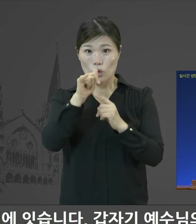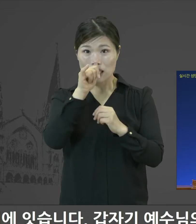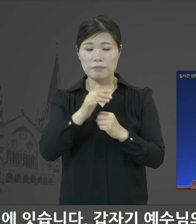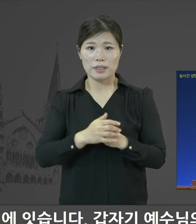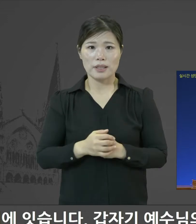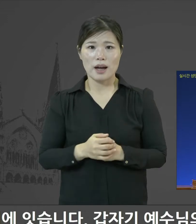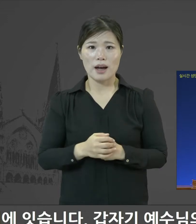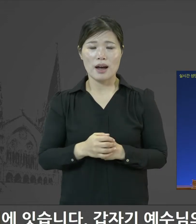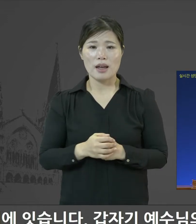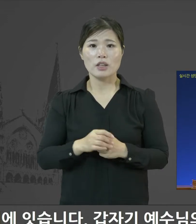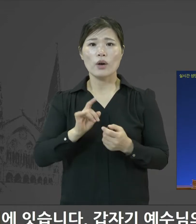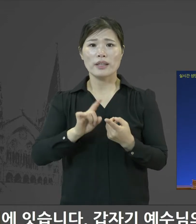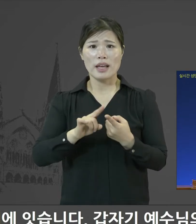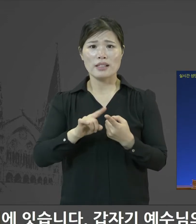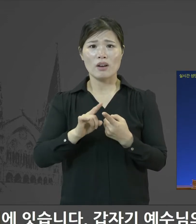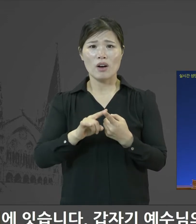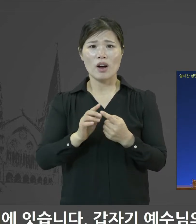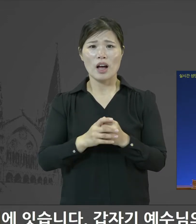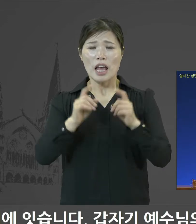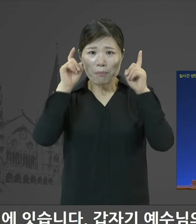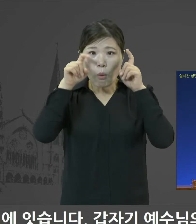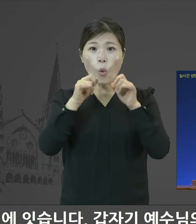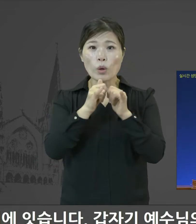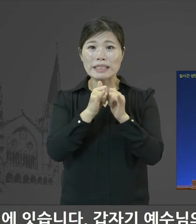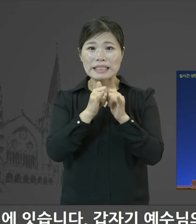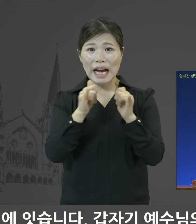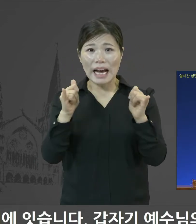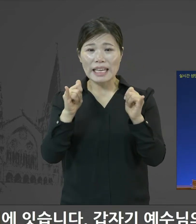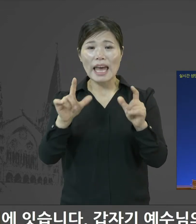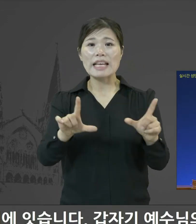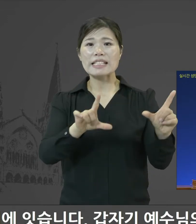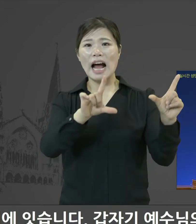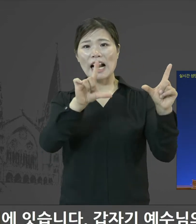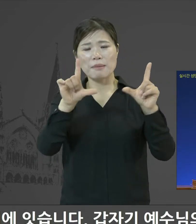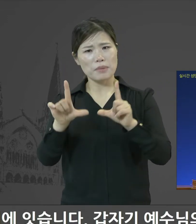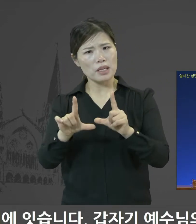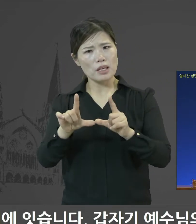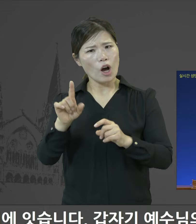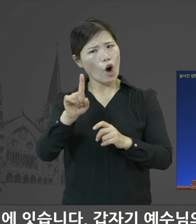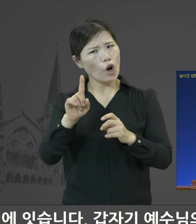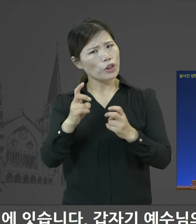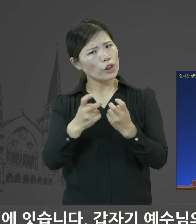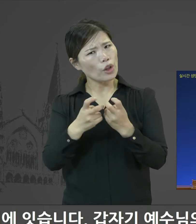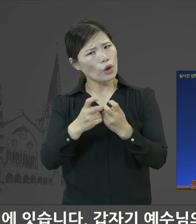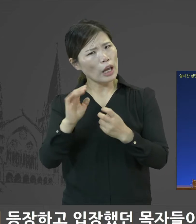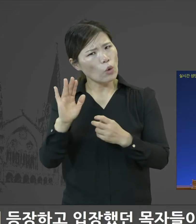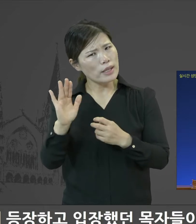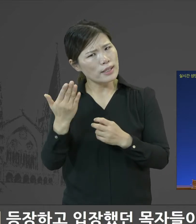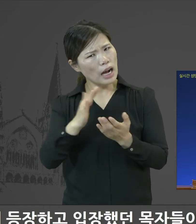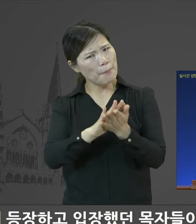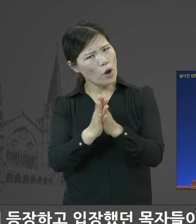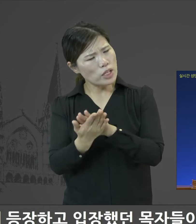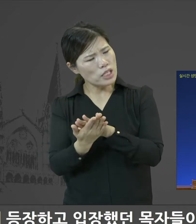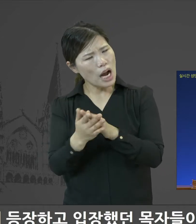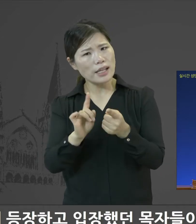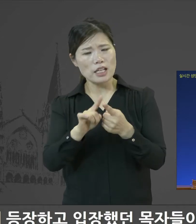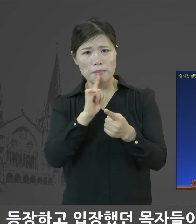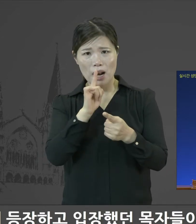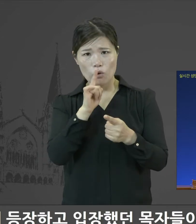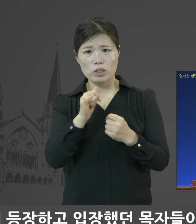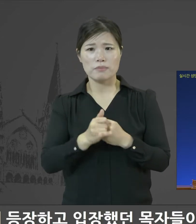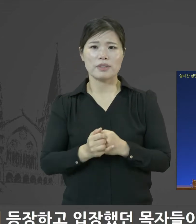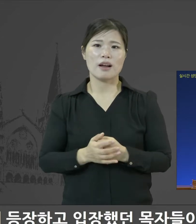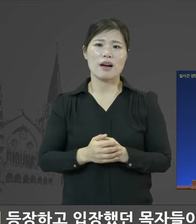장면인데, 퇴장한 후에 이 목자들이 삶이 어떻게 되었을지 여운을 남깁니다. 성경은 목자들의 삶이